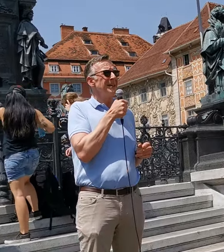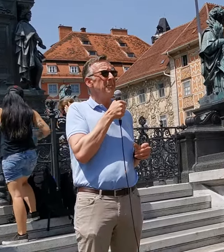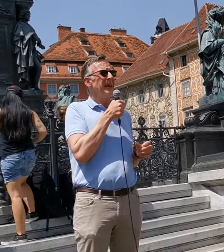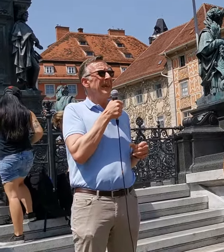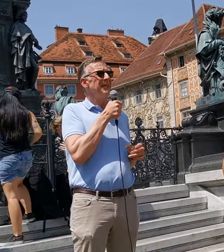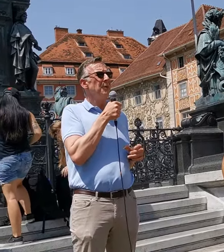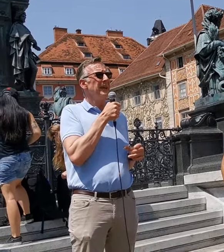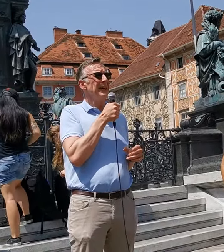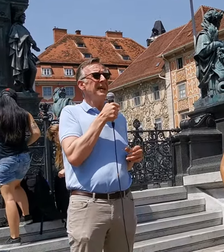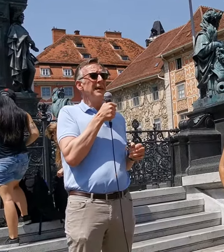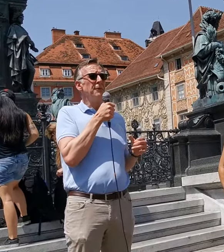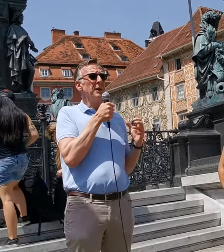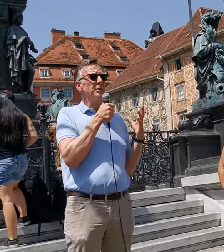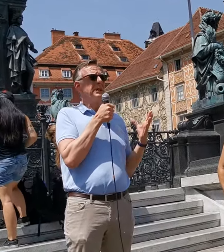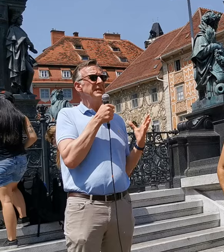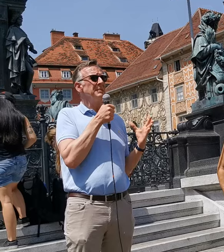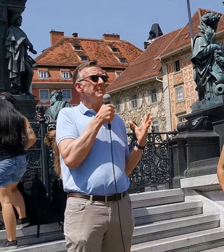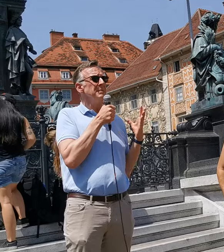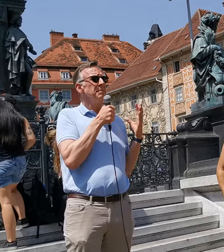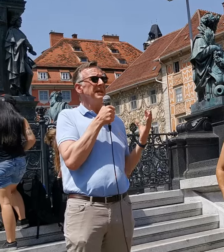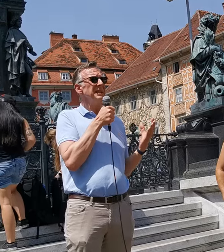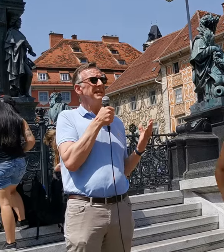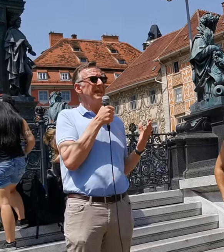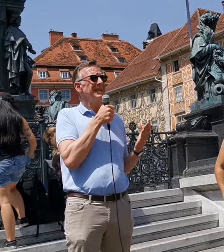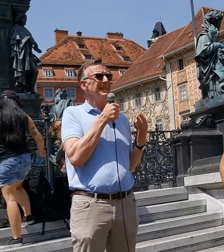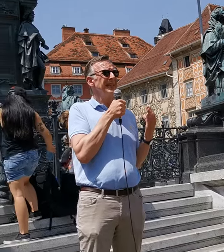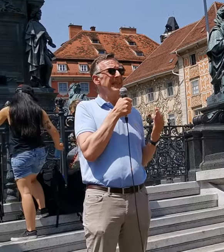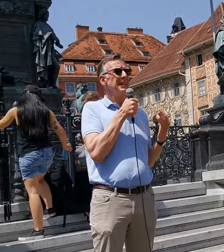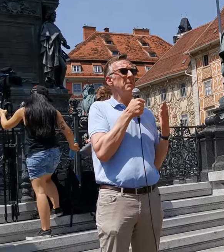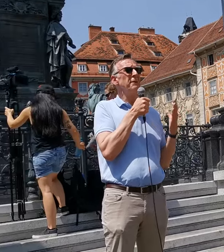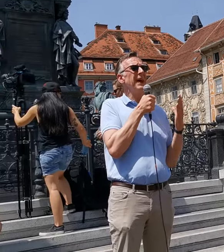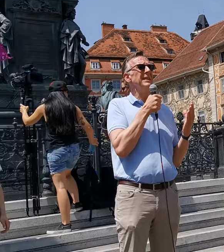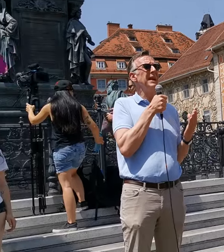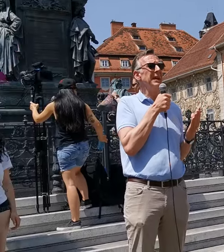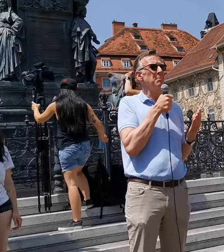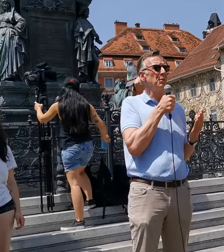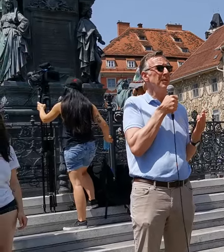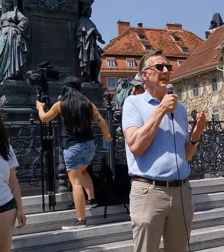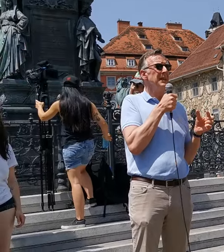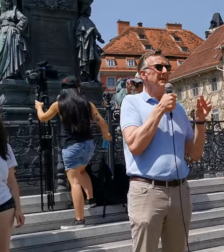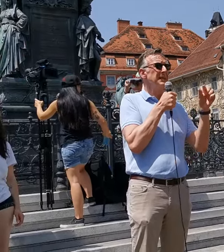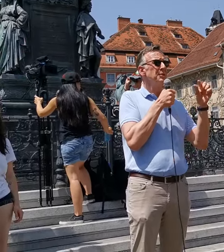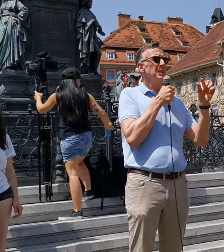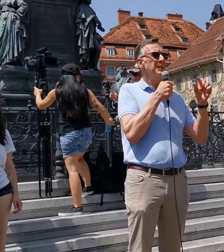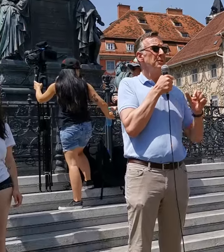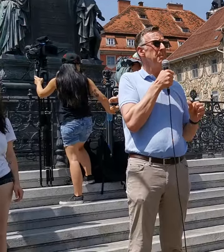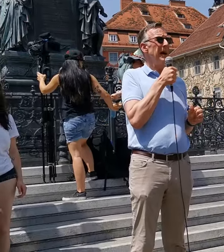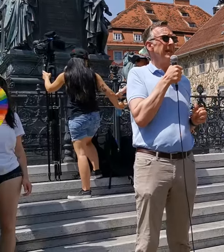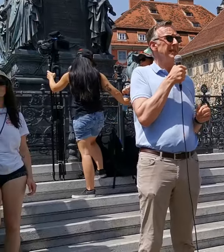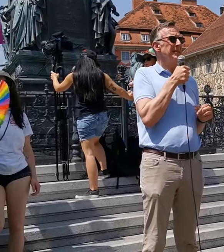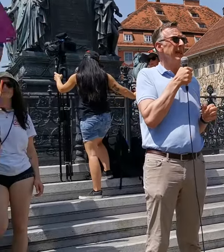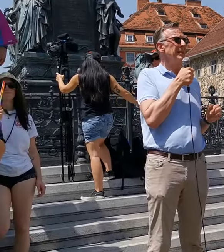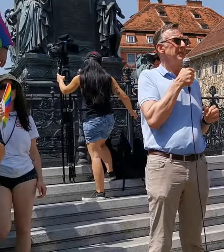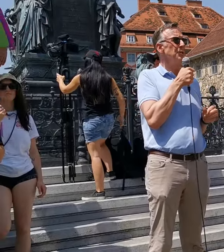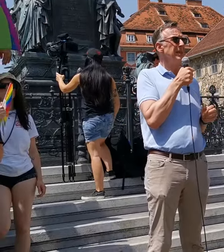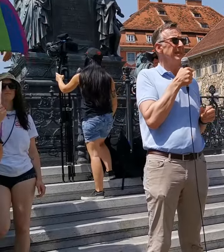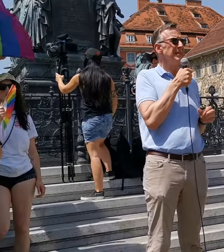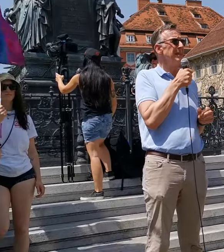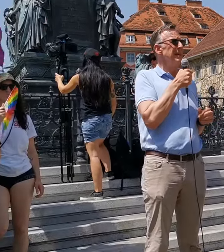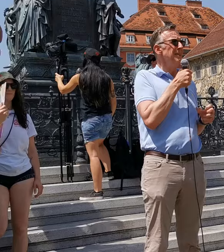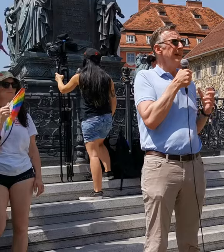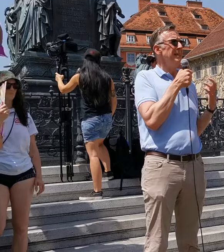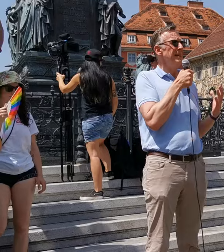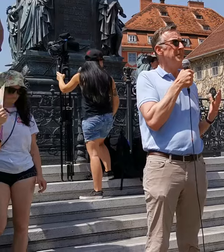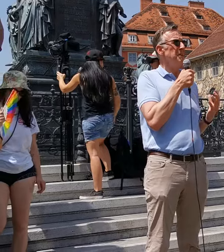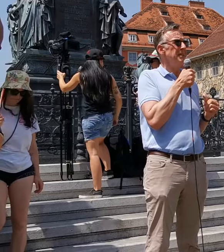der Bericht wurde vor kurzem präsentiert, der Titel Der befreite Regenbogen. Das ist natürlich so ein Backen, das Ganze zu